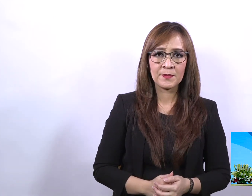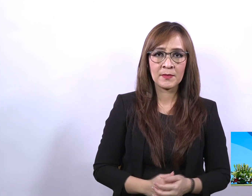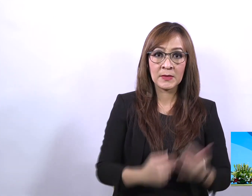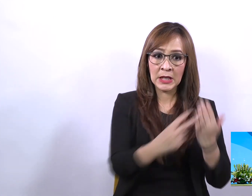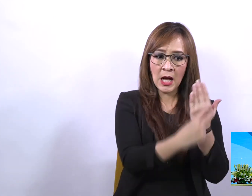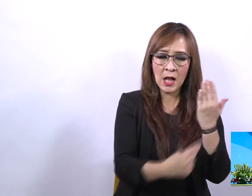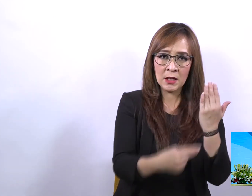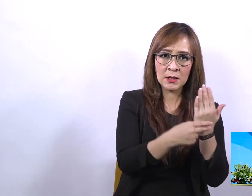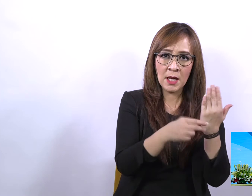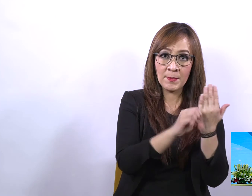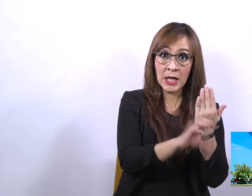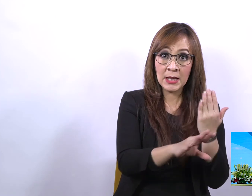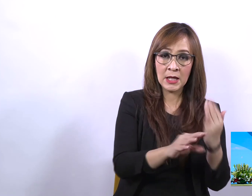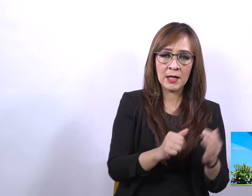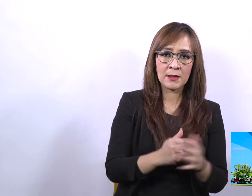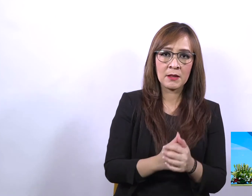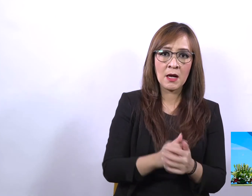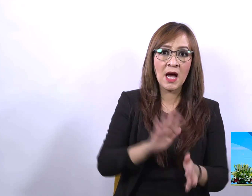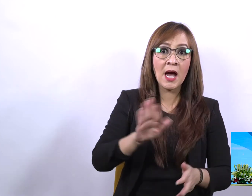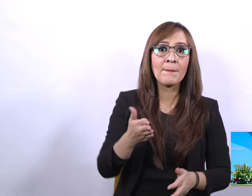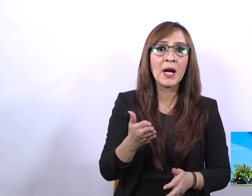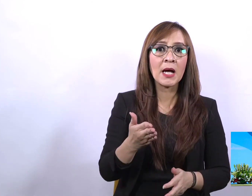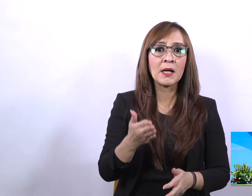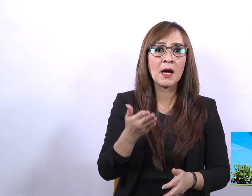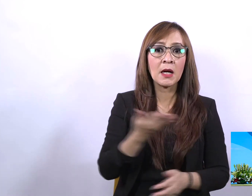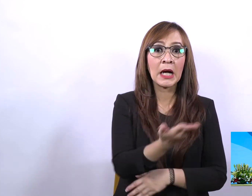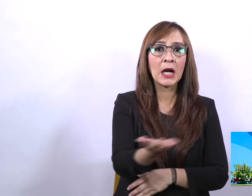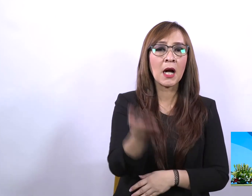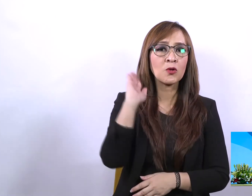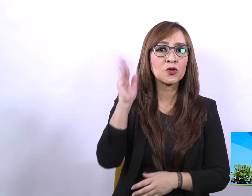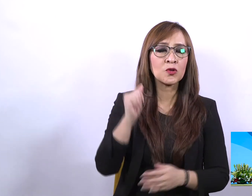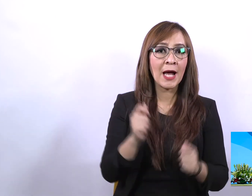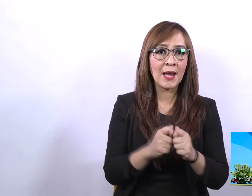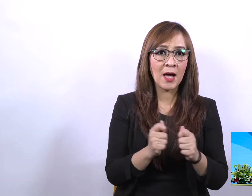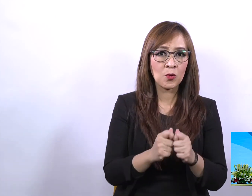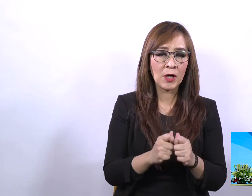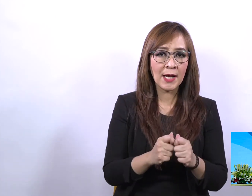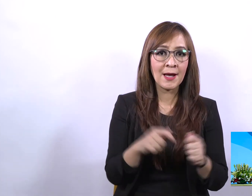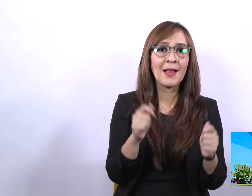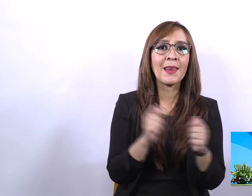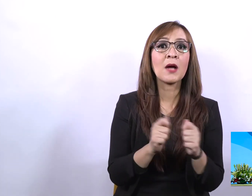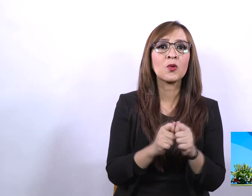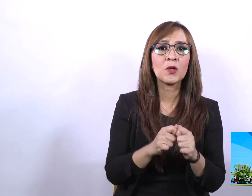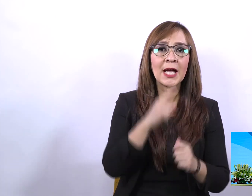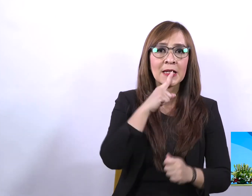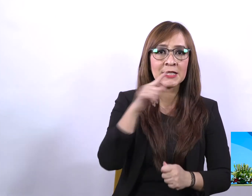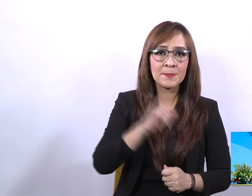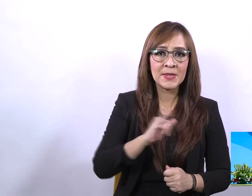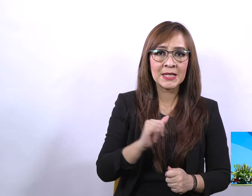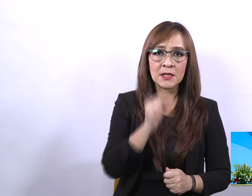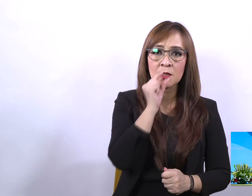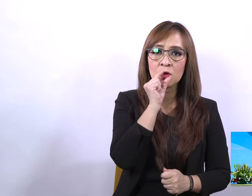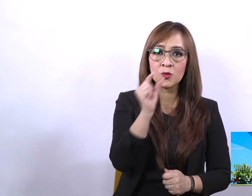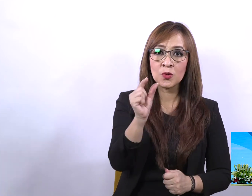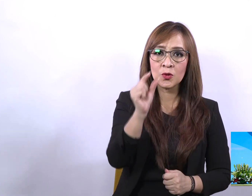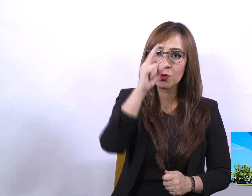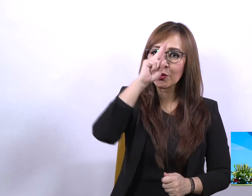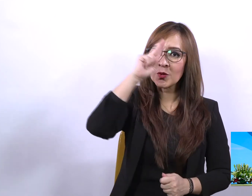akhir-akhir sampai bilang begini apa saja engkau lakukan Hai lakukanlah seperti untuk Tuhan